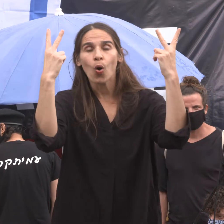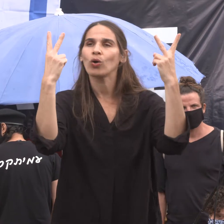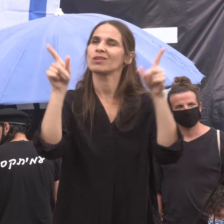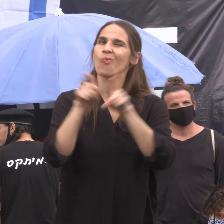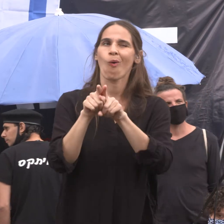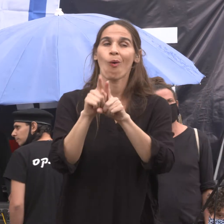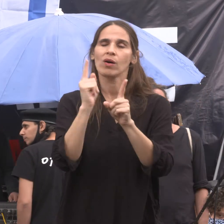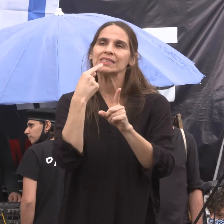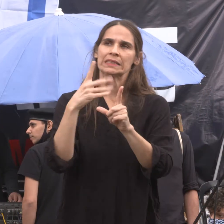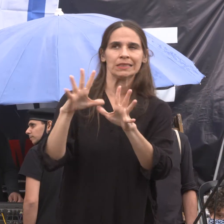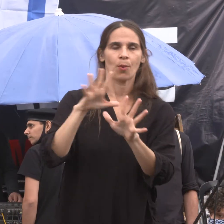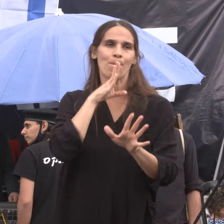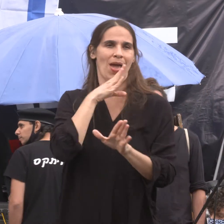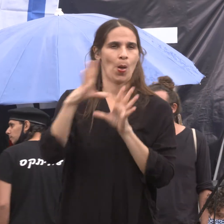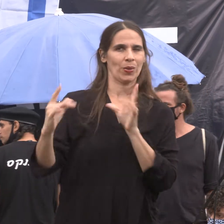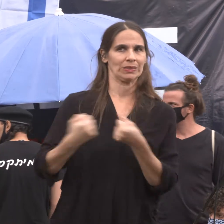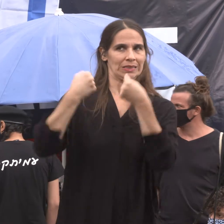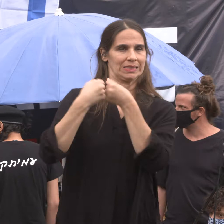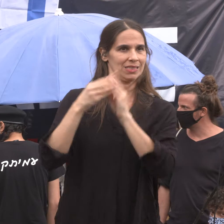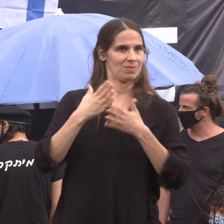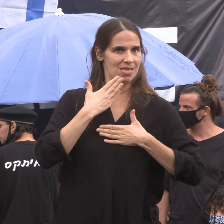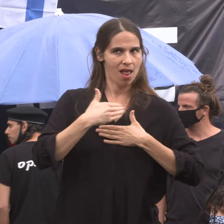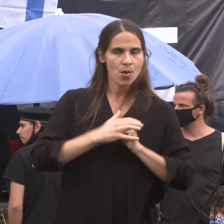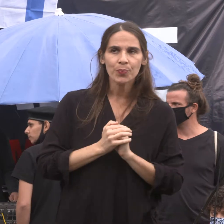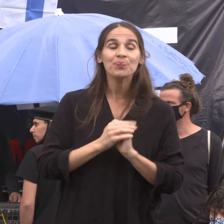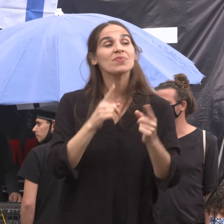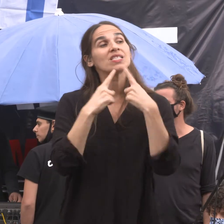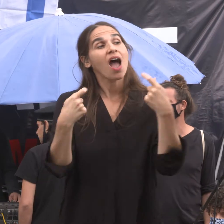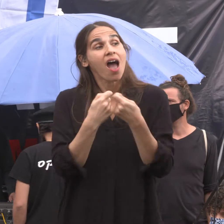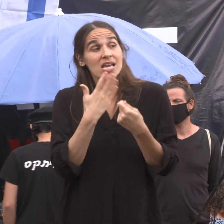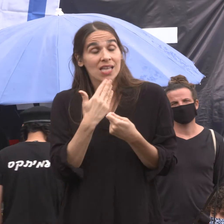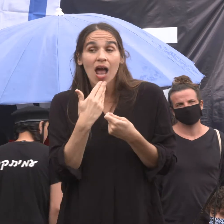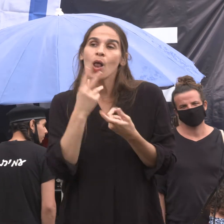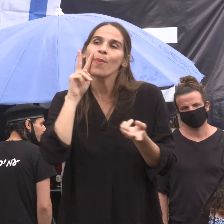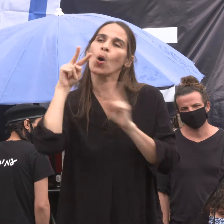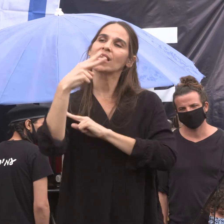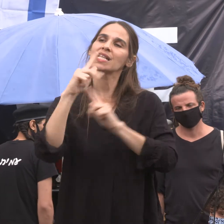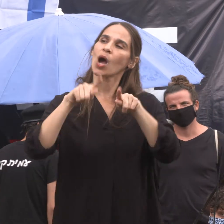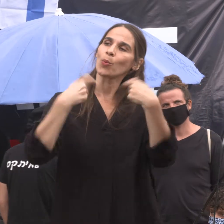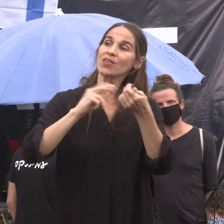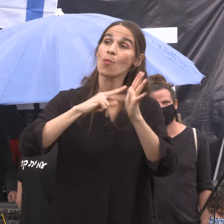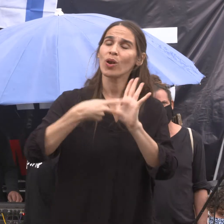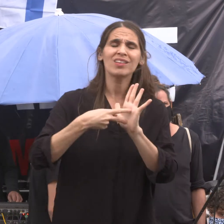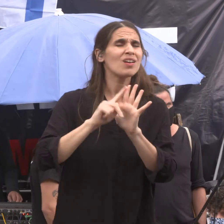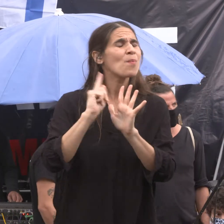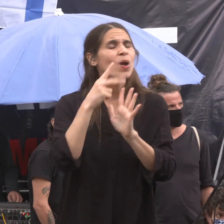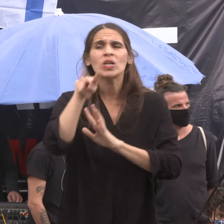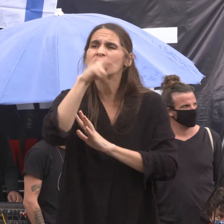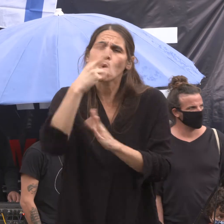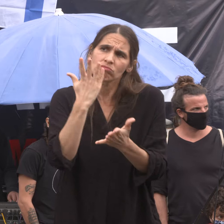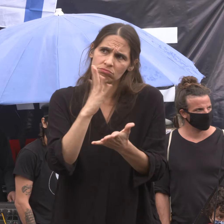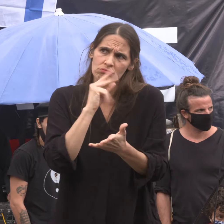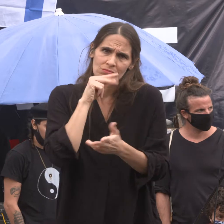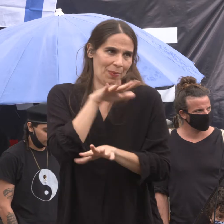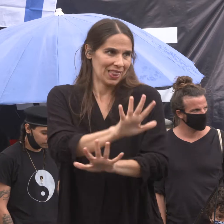אגוז קשה לפיצוח. השיח על ישראל בקונטקסט התרבותי והפוליטי עולה בכל סיור באופן